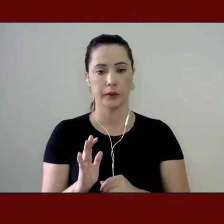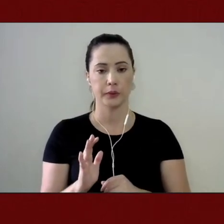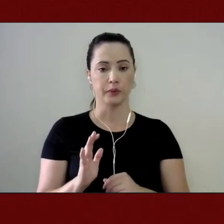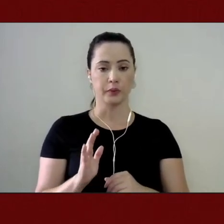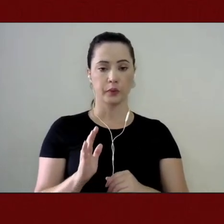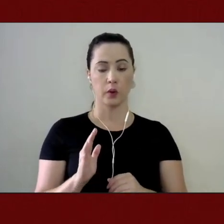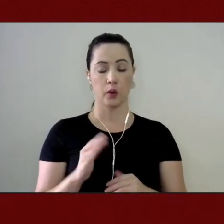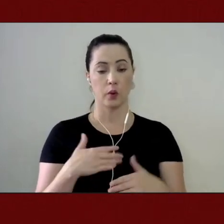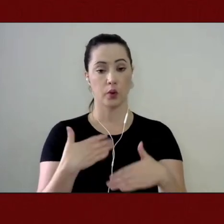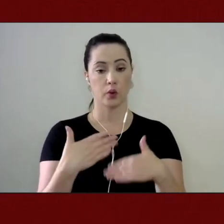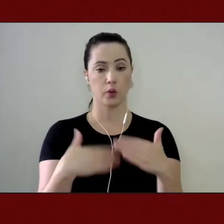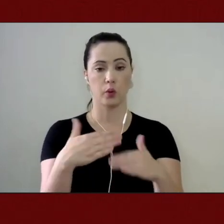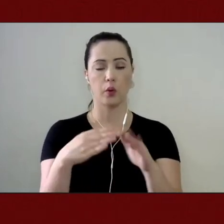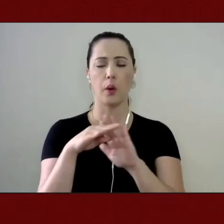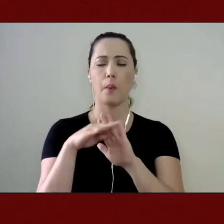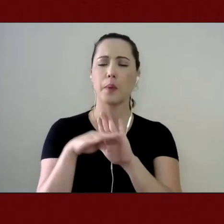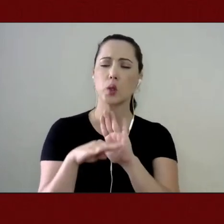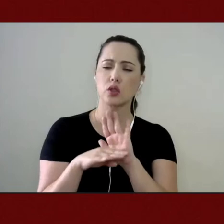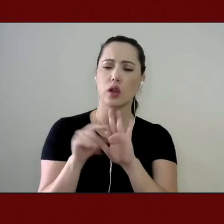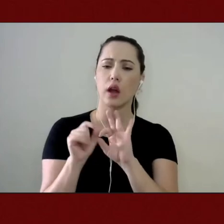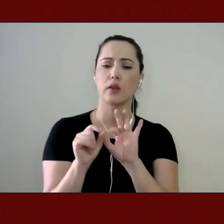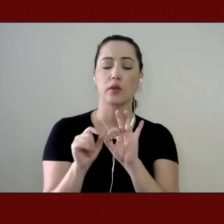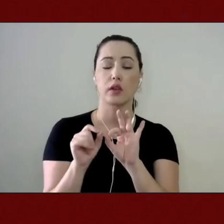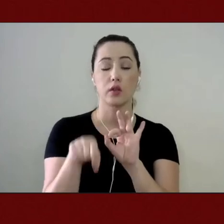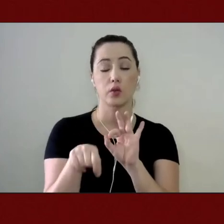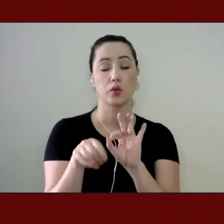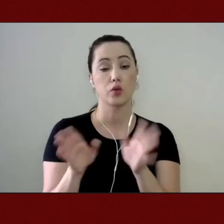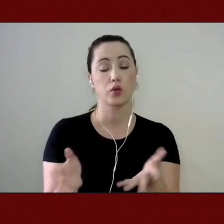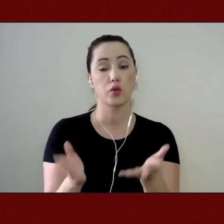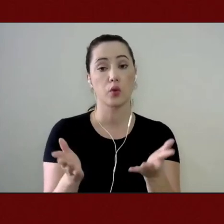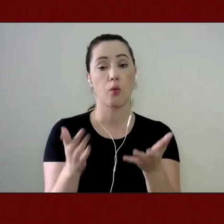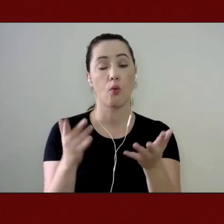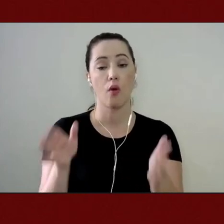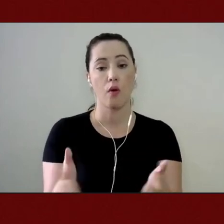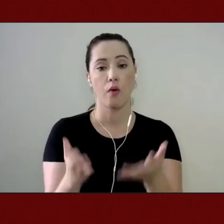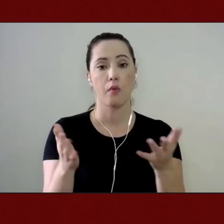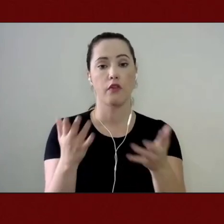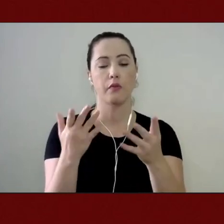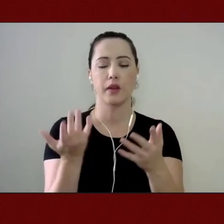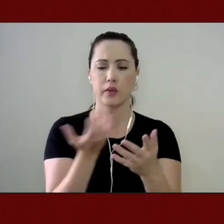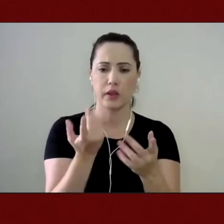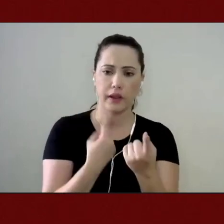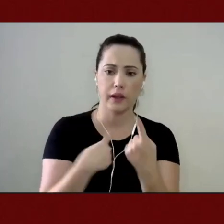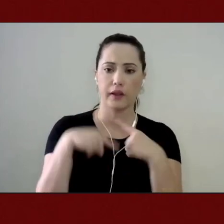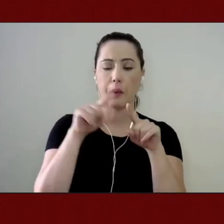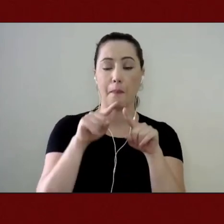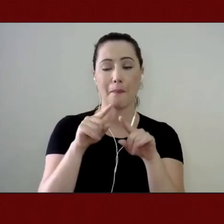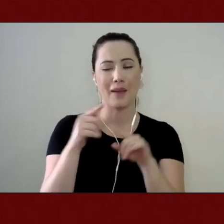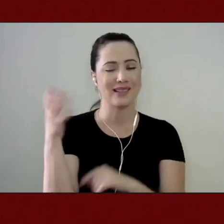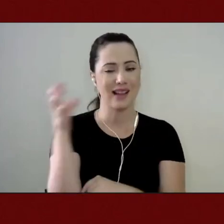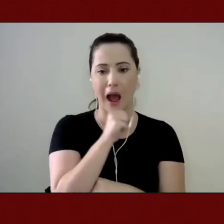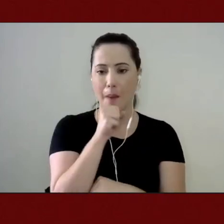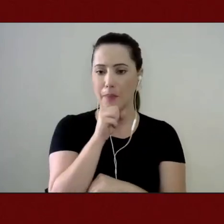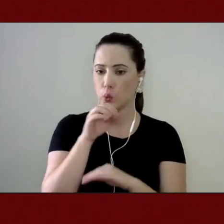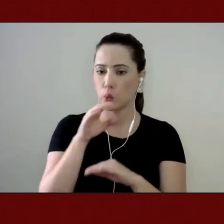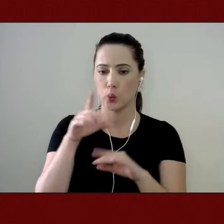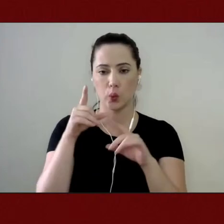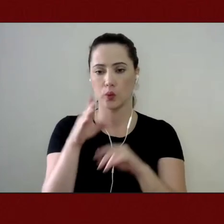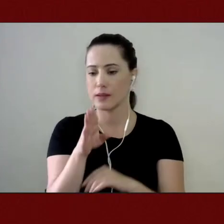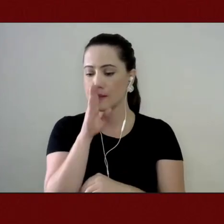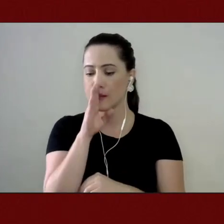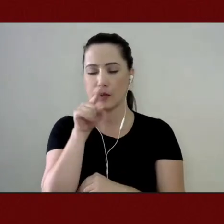prevalece o projeto de um movimento insurrecional, que é rapidamente reprimido. A insurreição e o medo por ele